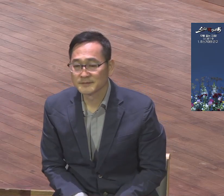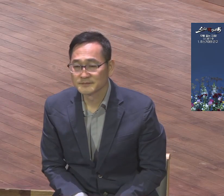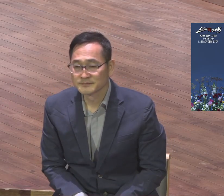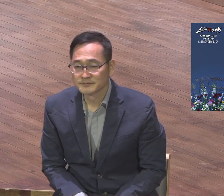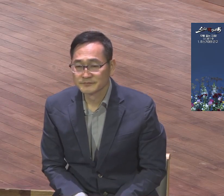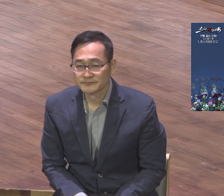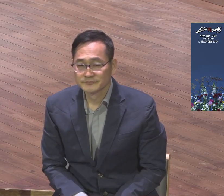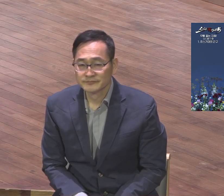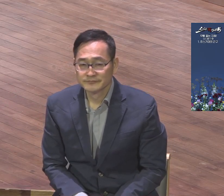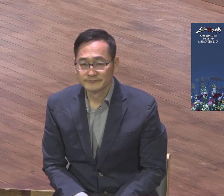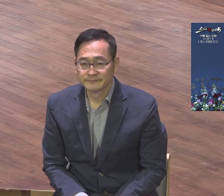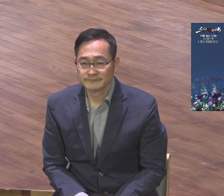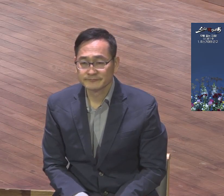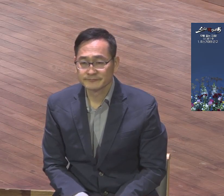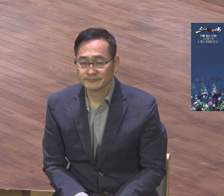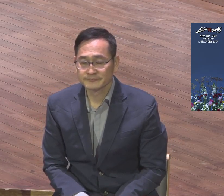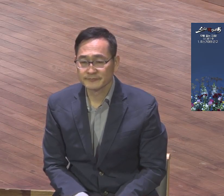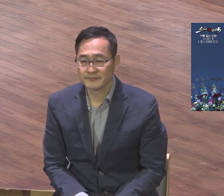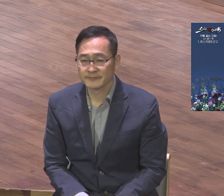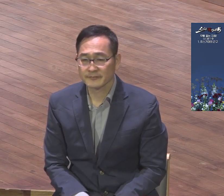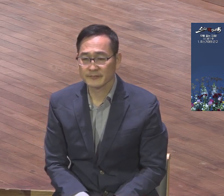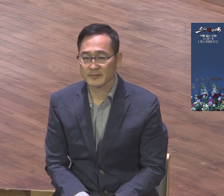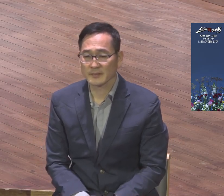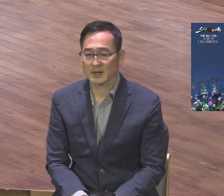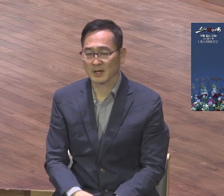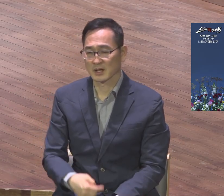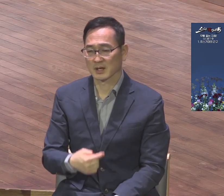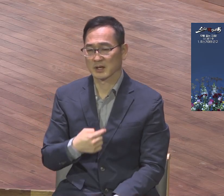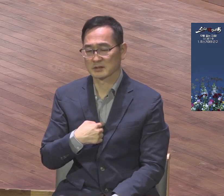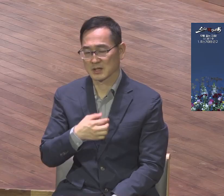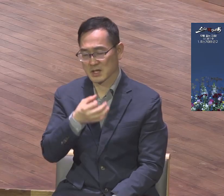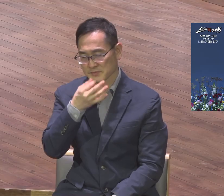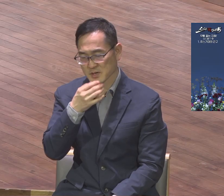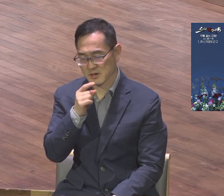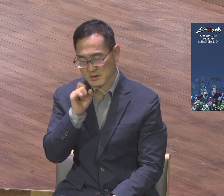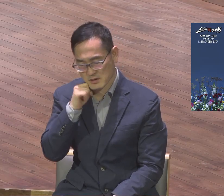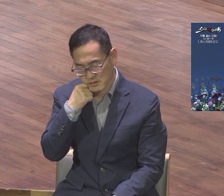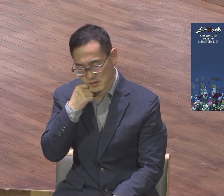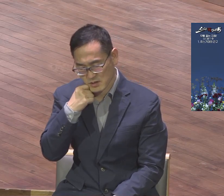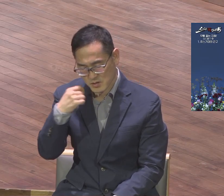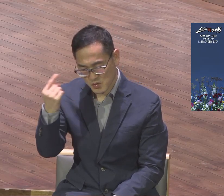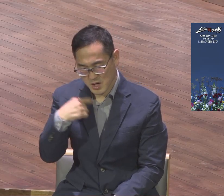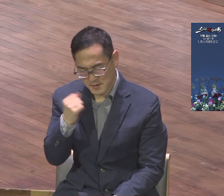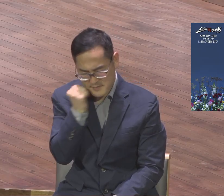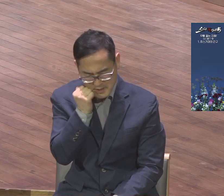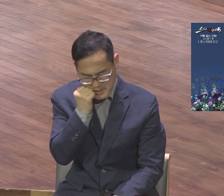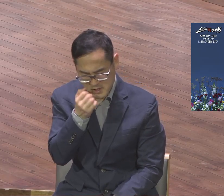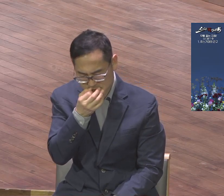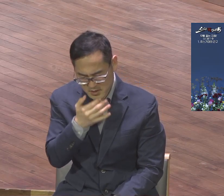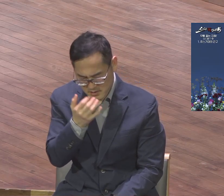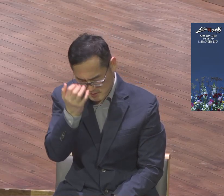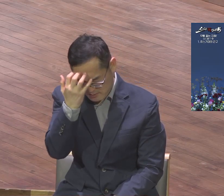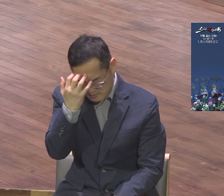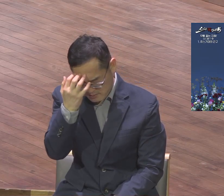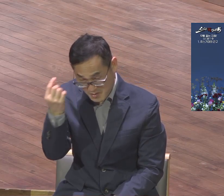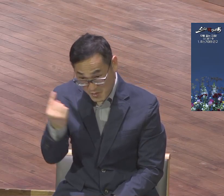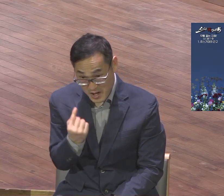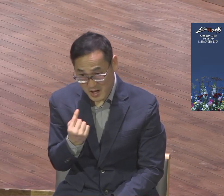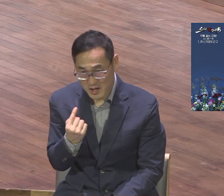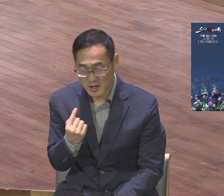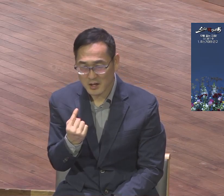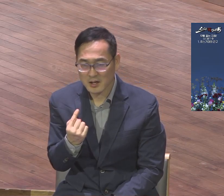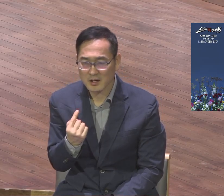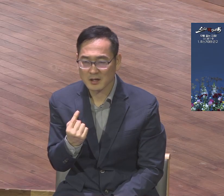여러분이요, 위기 해결책도, 여러분의 위기 해결책도 기도되기 바랍니다. 네. 오늘 우리 세례받은 분들, 입교한 분들